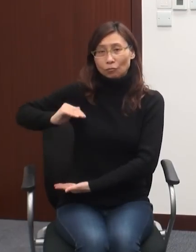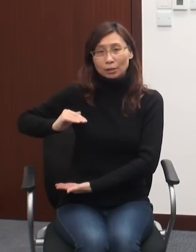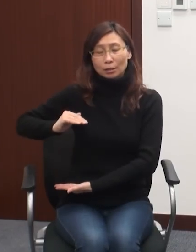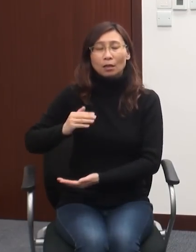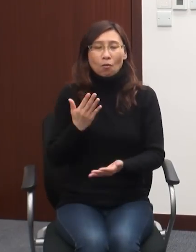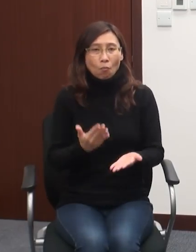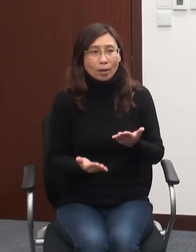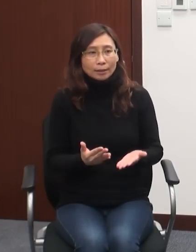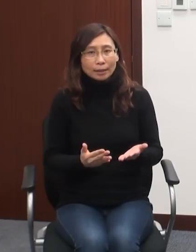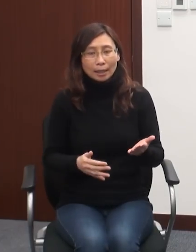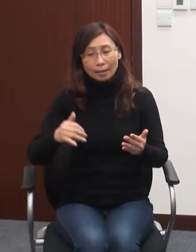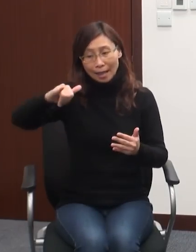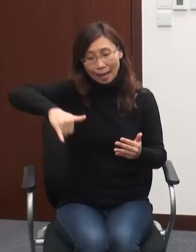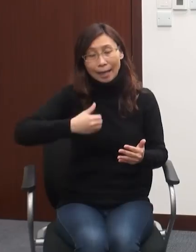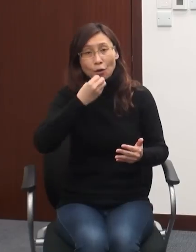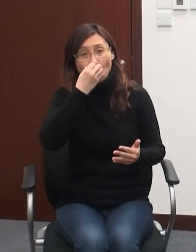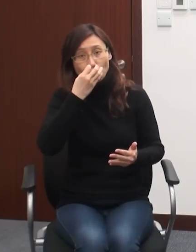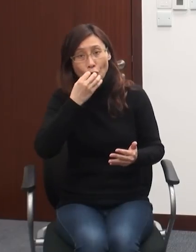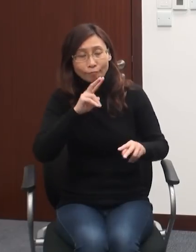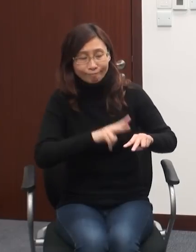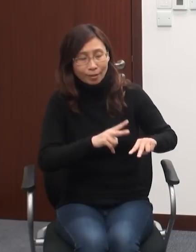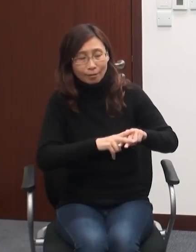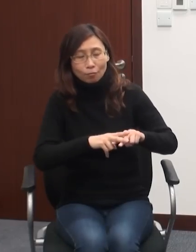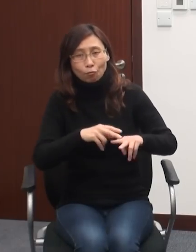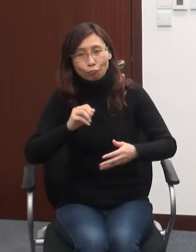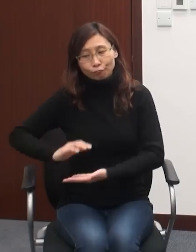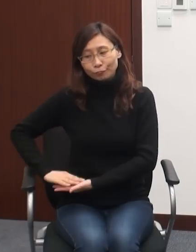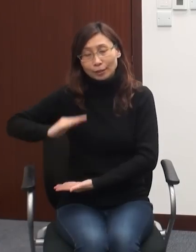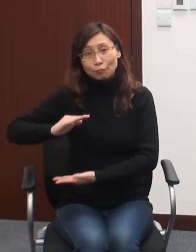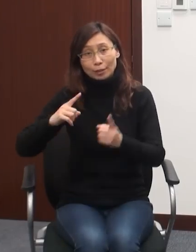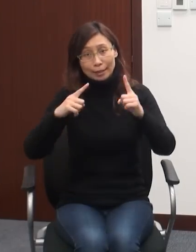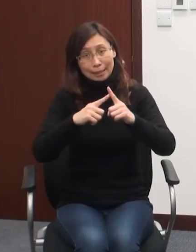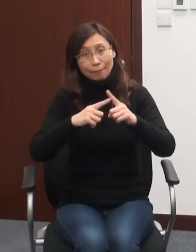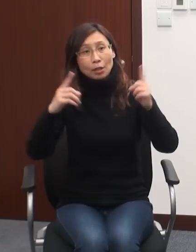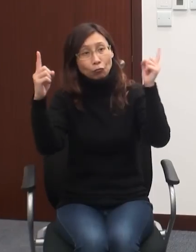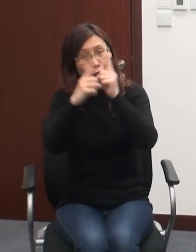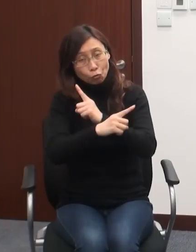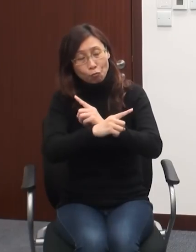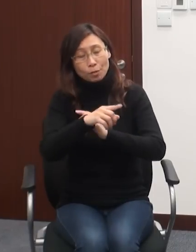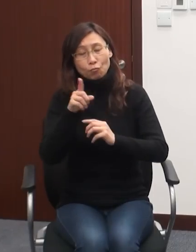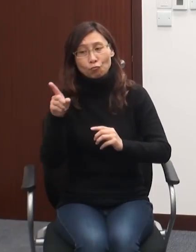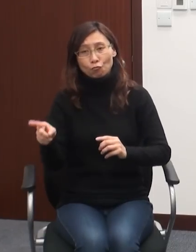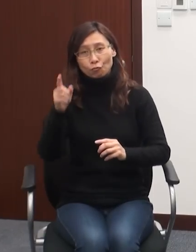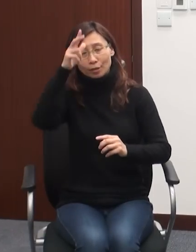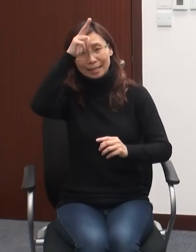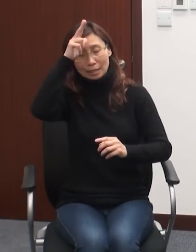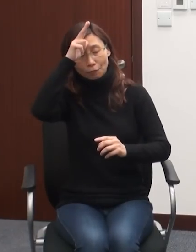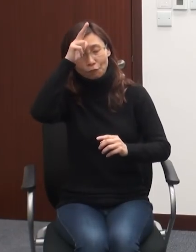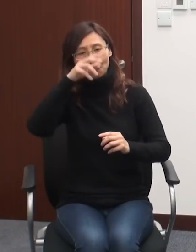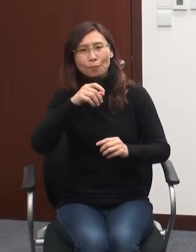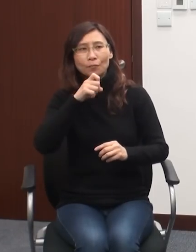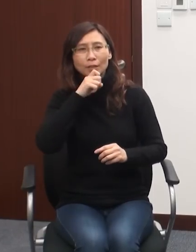或者落咗嚟香港嘅大陸有錢佬，意思到代表佢哋嗰筆代表佢哋嘅政府啊。即